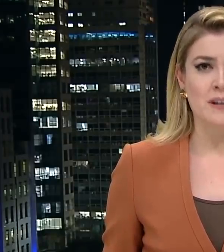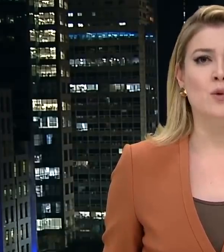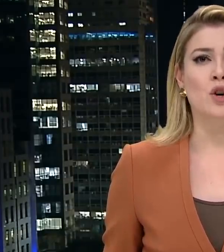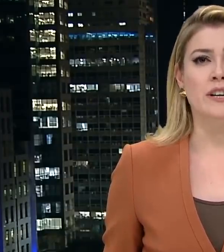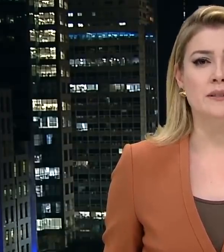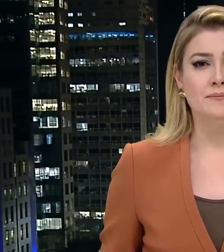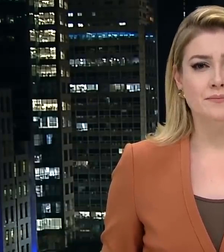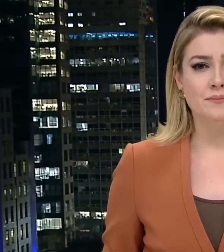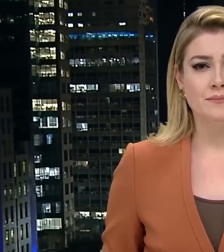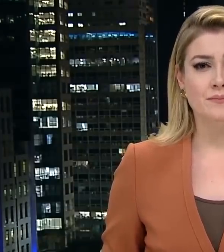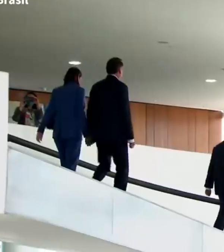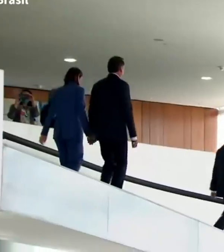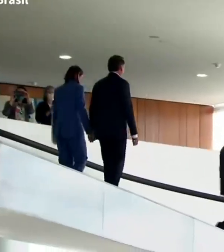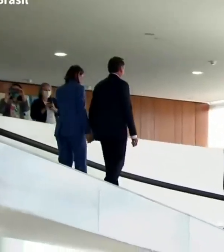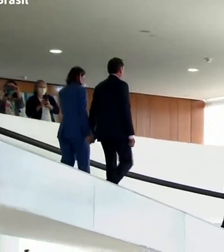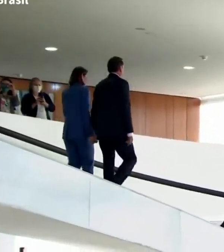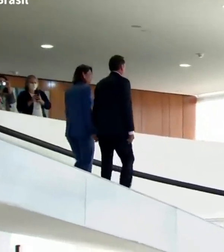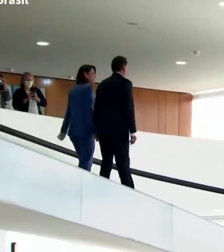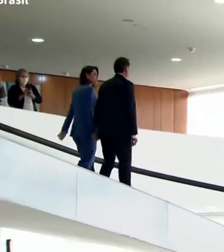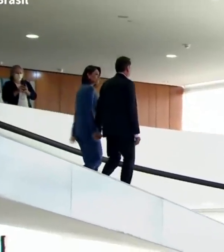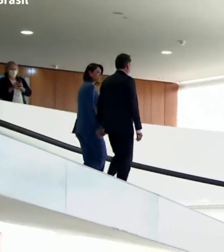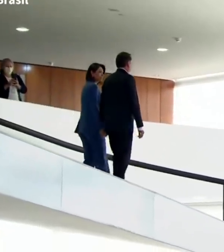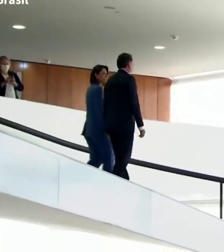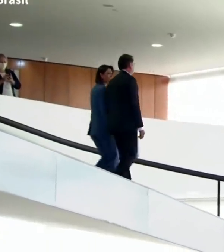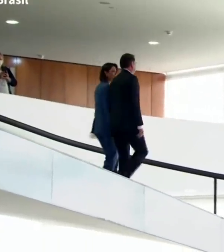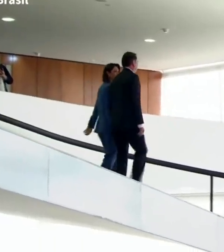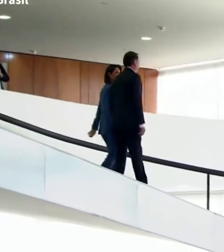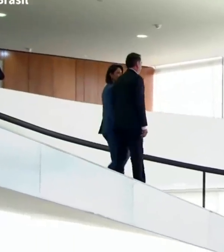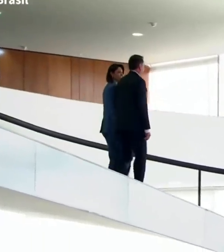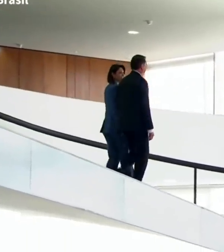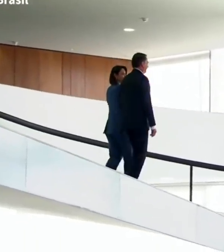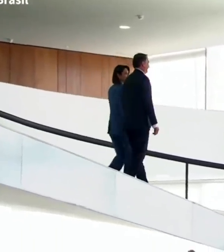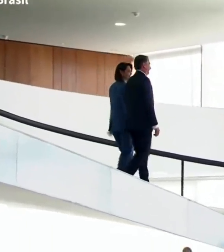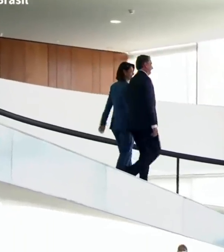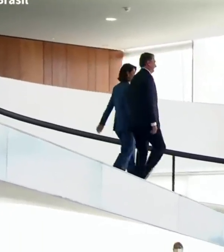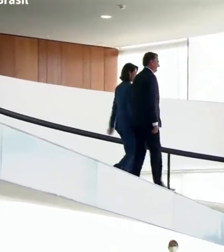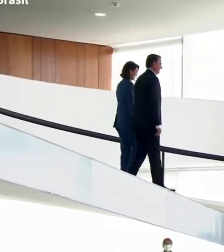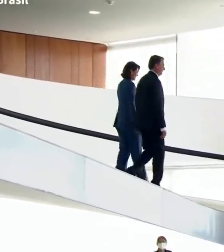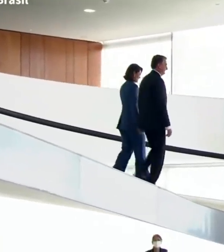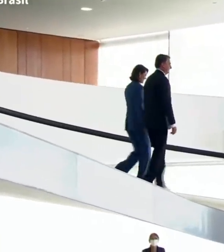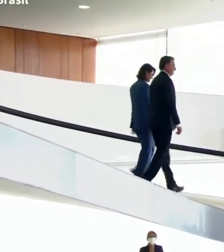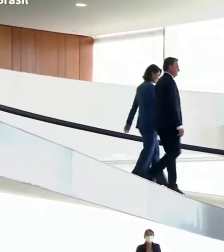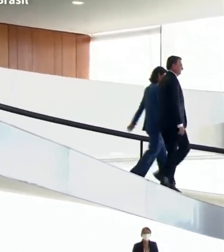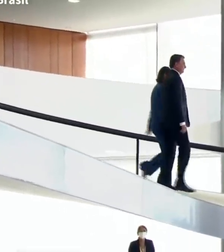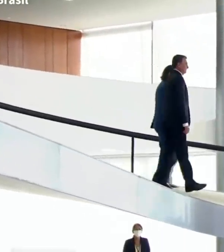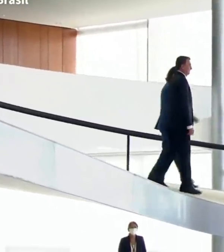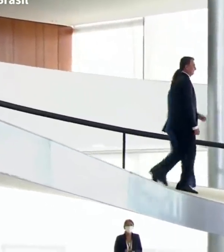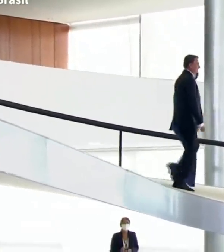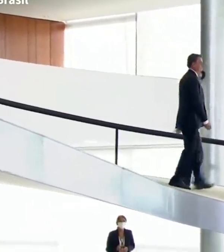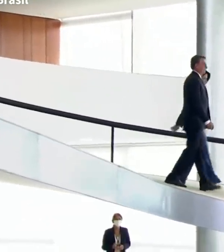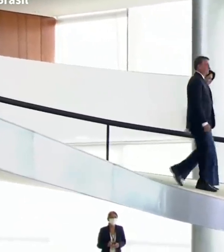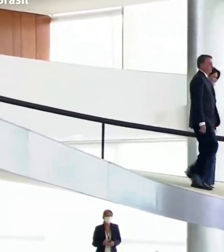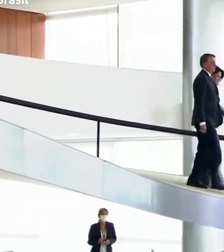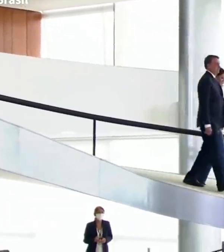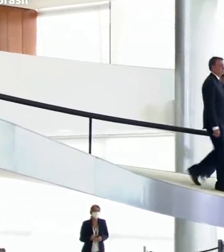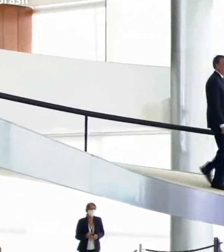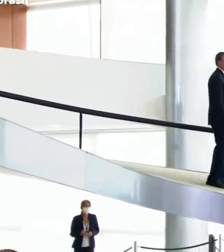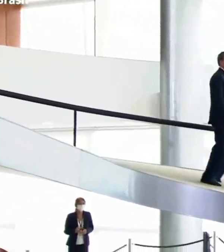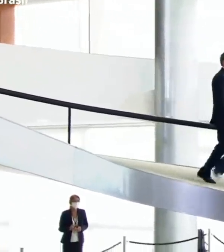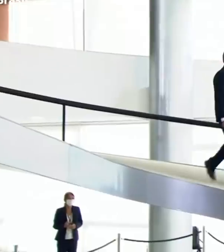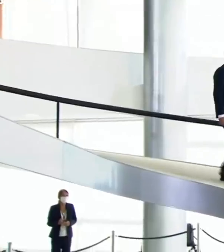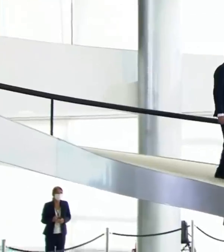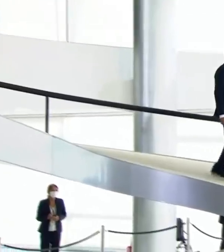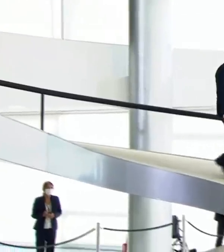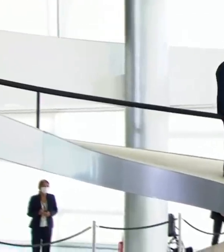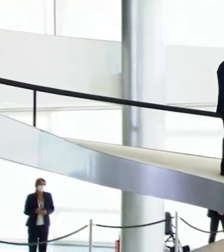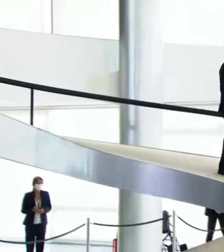Afonso Marangoni e depois de se reunir com representantes do setor produtivo bolsonaro anunciou a decisão